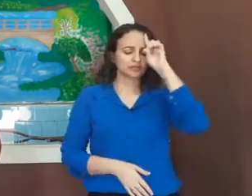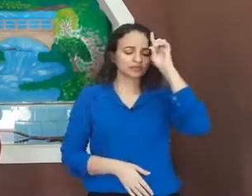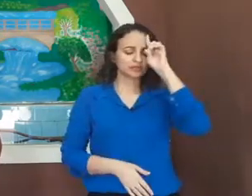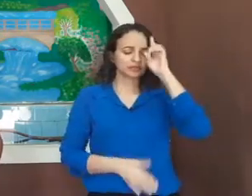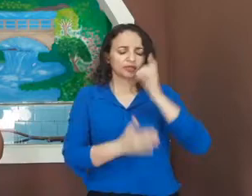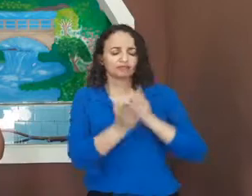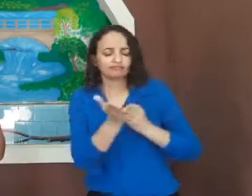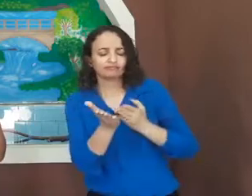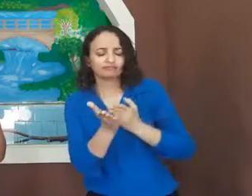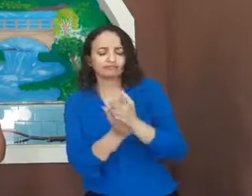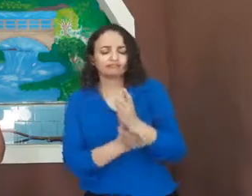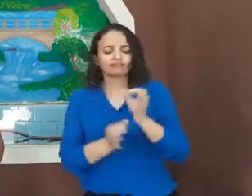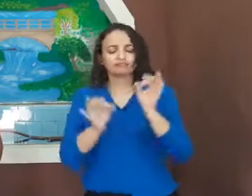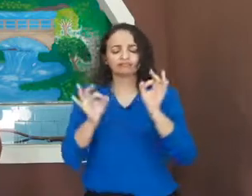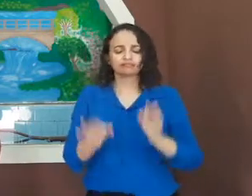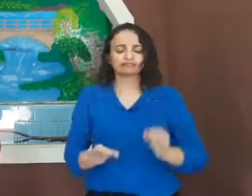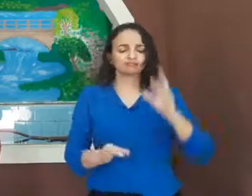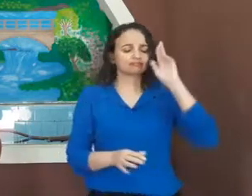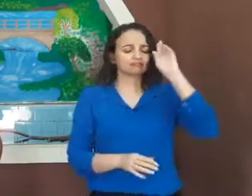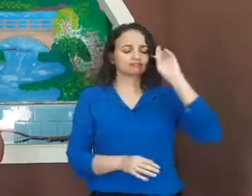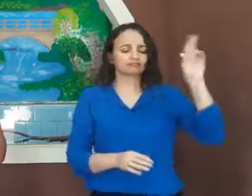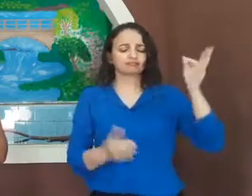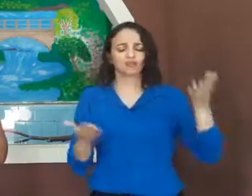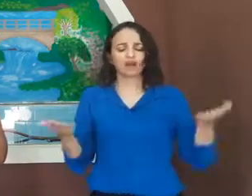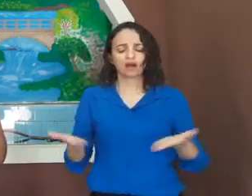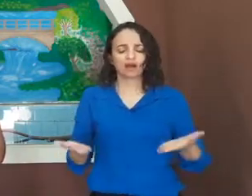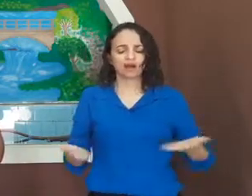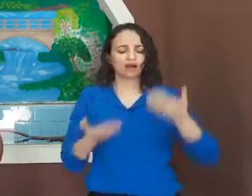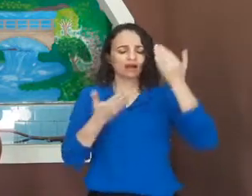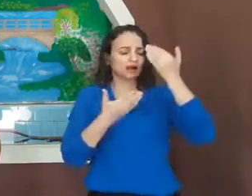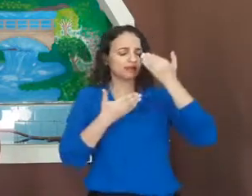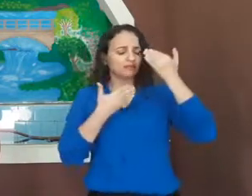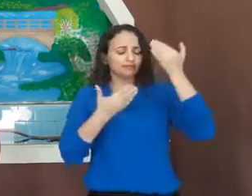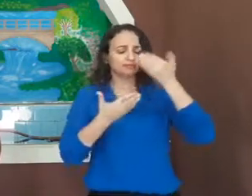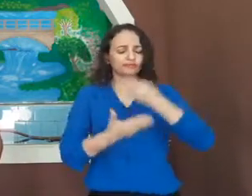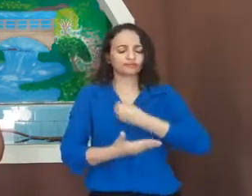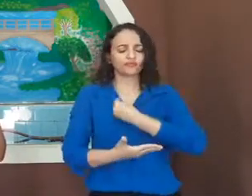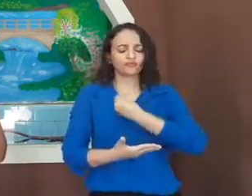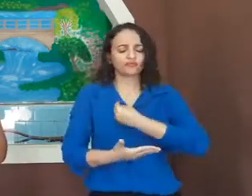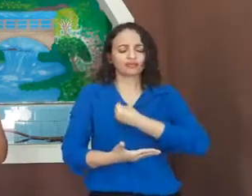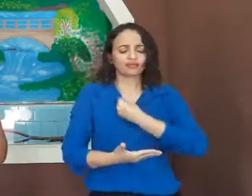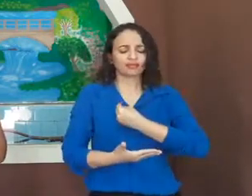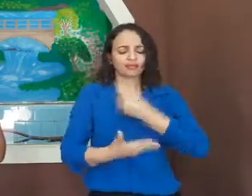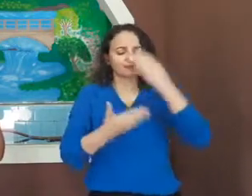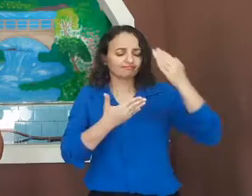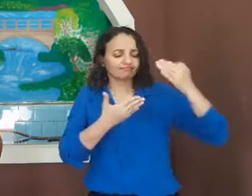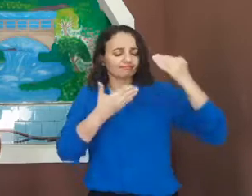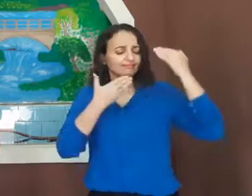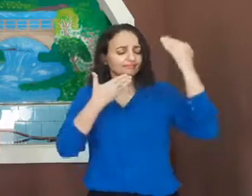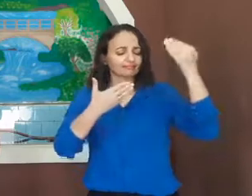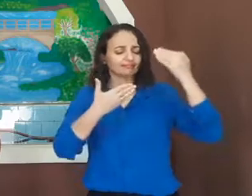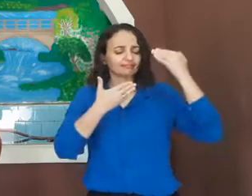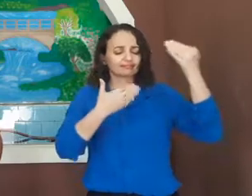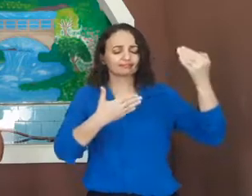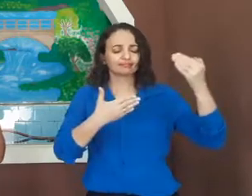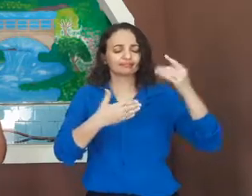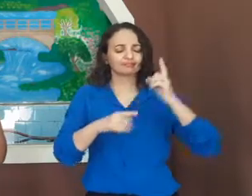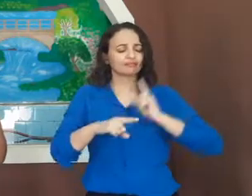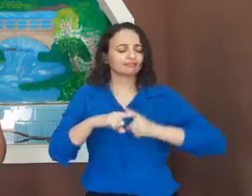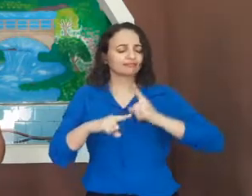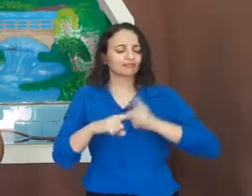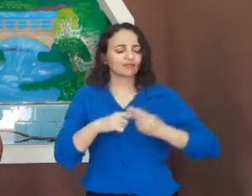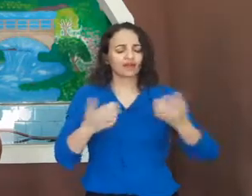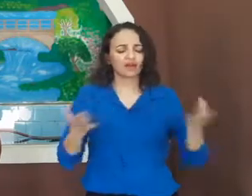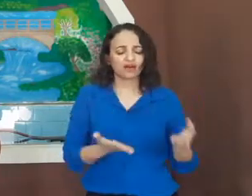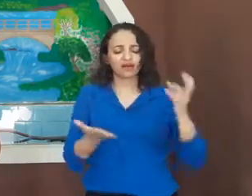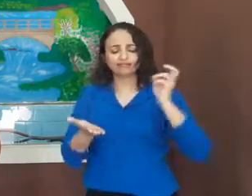o Senhor. Pai, nesse momento eu quero te agradecer por esse dia de vida que o Senhor nos concedeu. Obrigado, Senhor, por esta